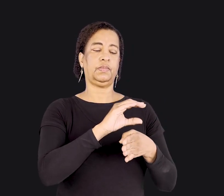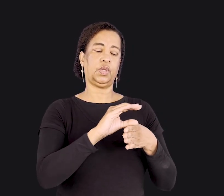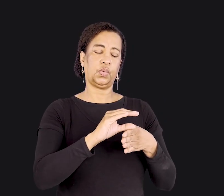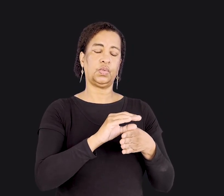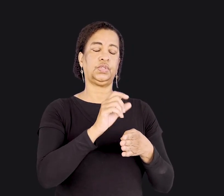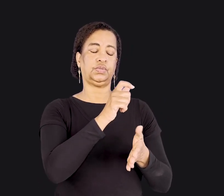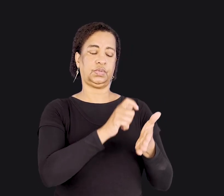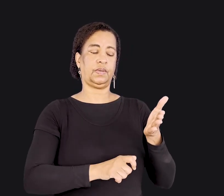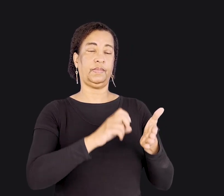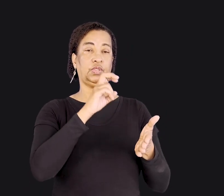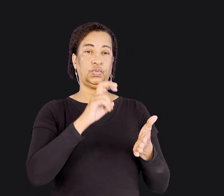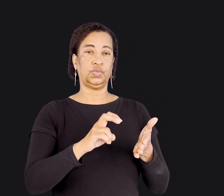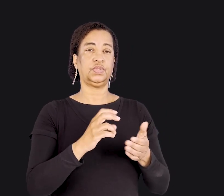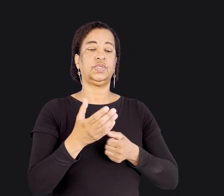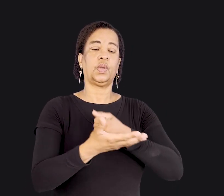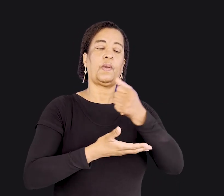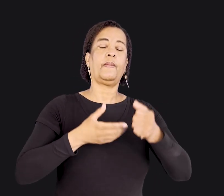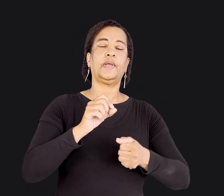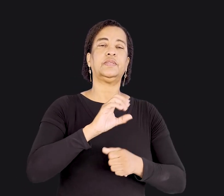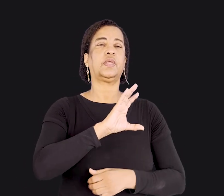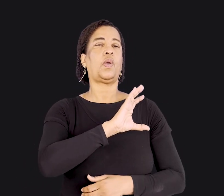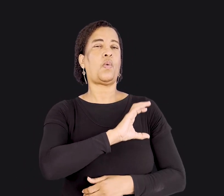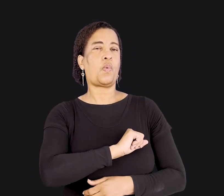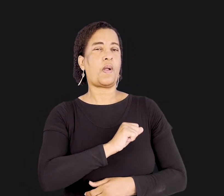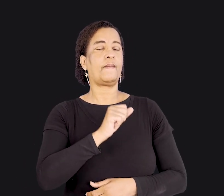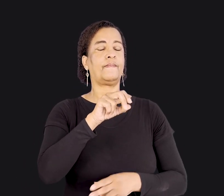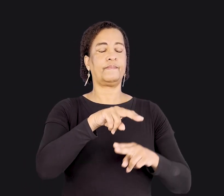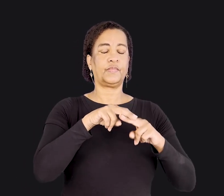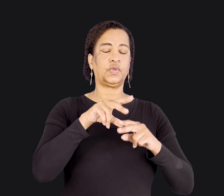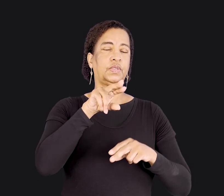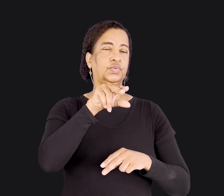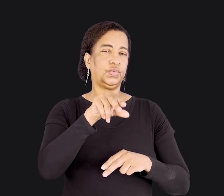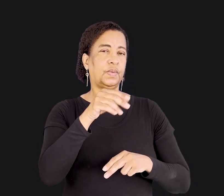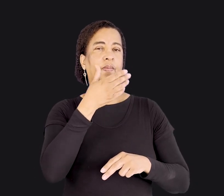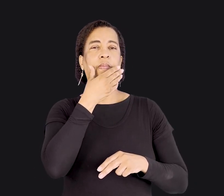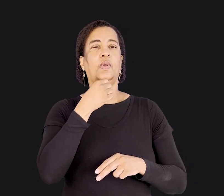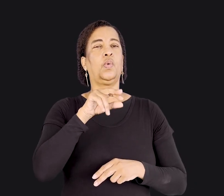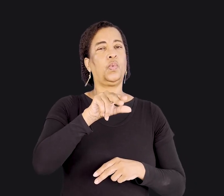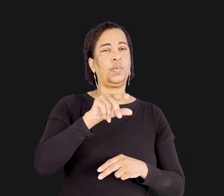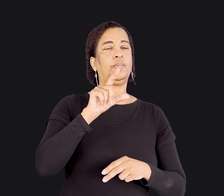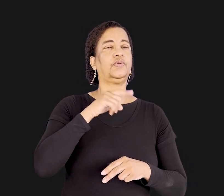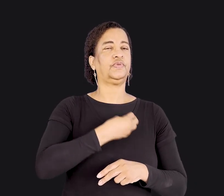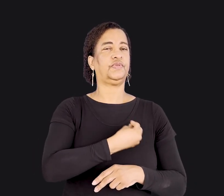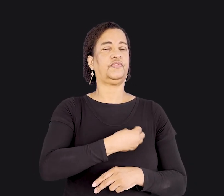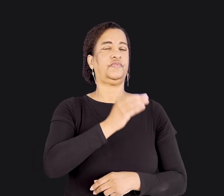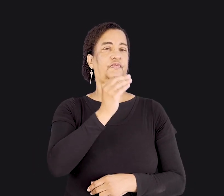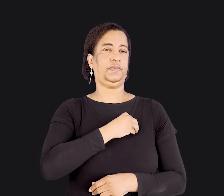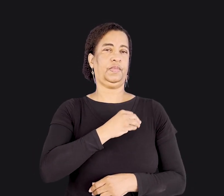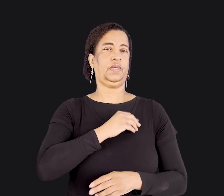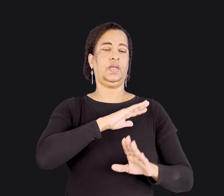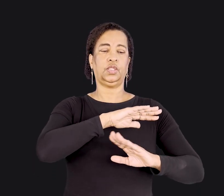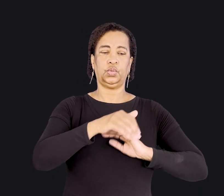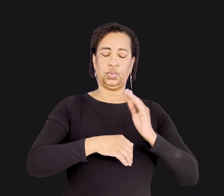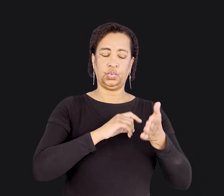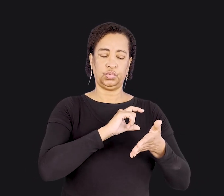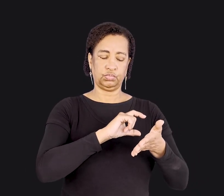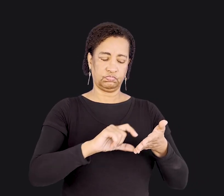5, baseia-se no amor pelo irmão ou pela irmã que está em pecado. Todas essas passagens bíblicas que tratam